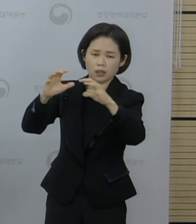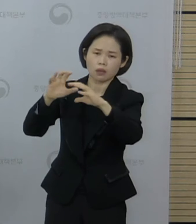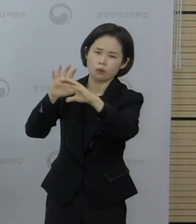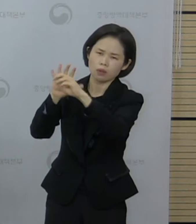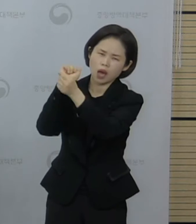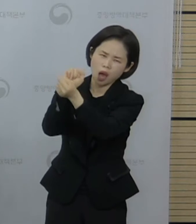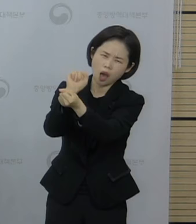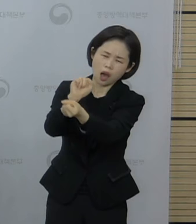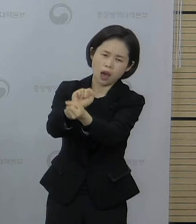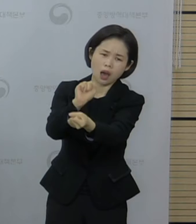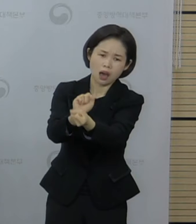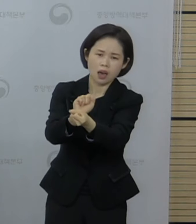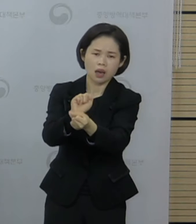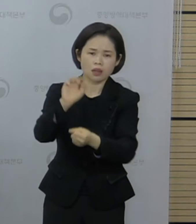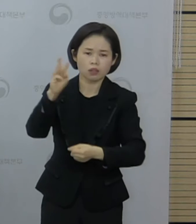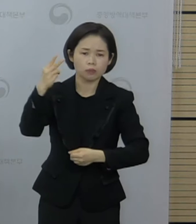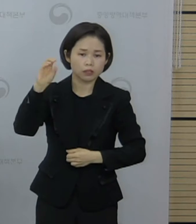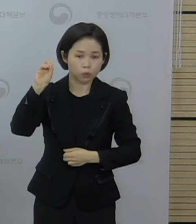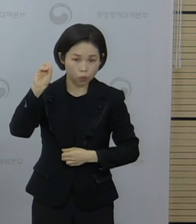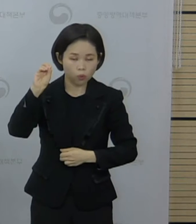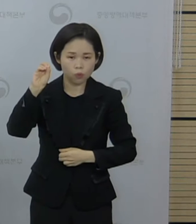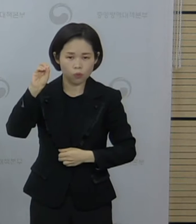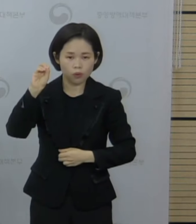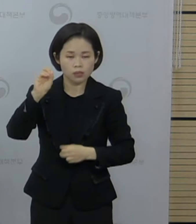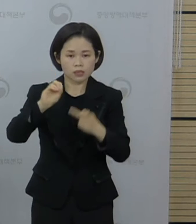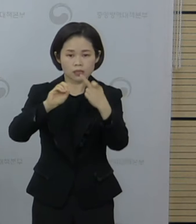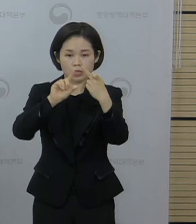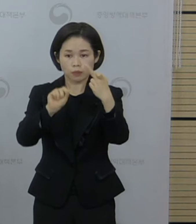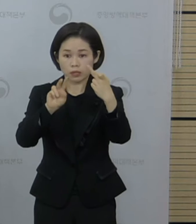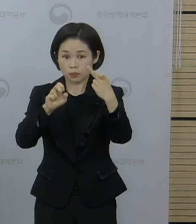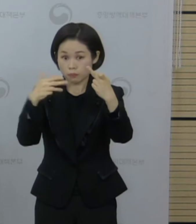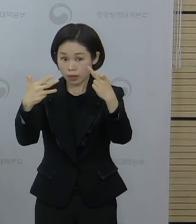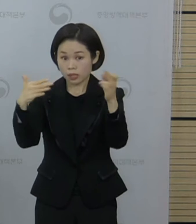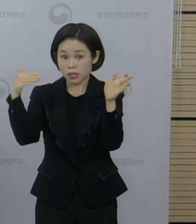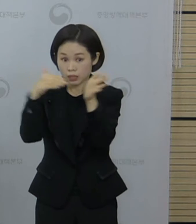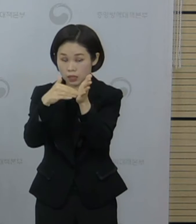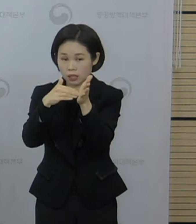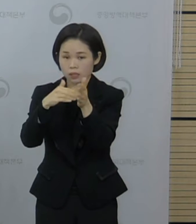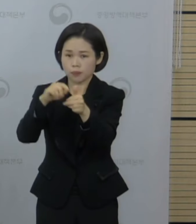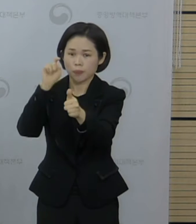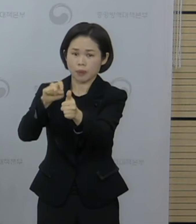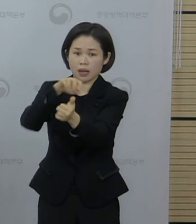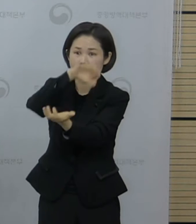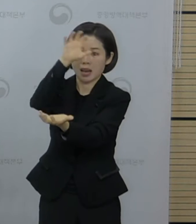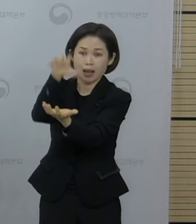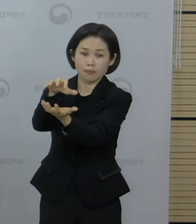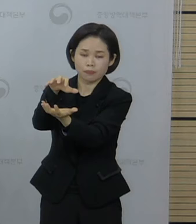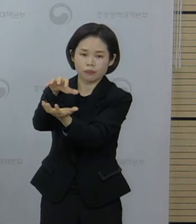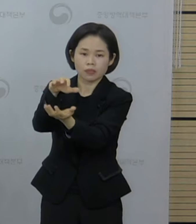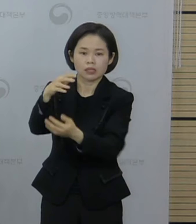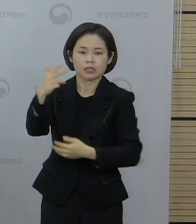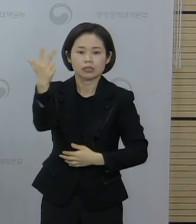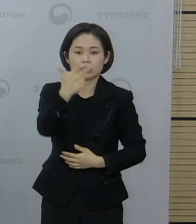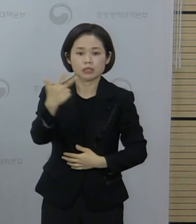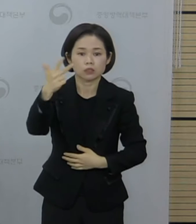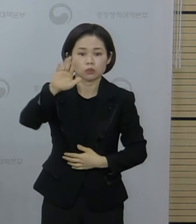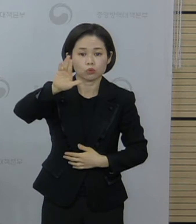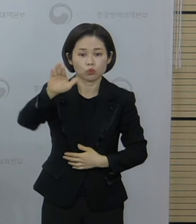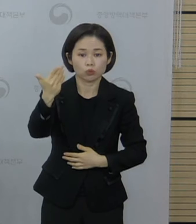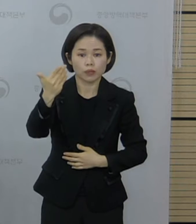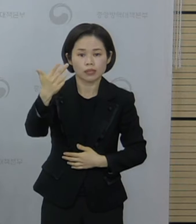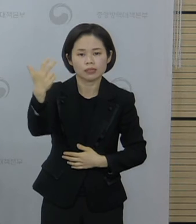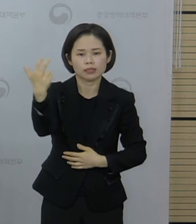세계 보건 기구의 12월 28일 기준으로 누적 확진 자가 7900